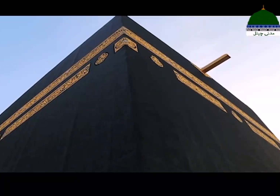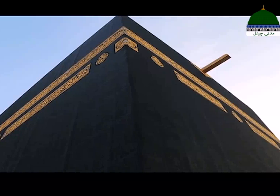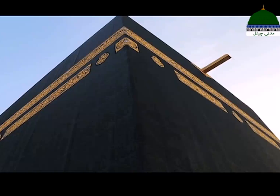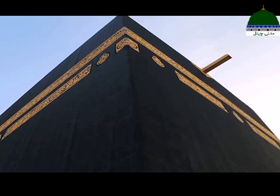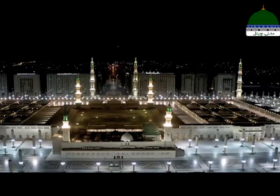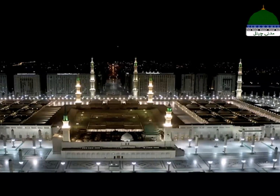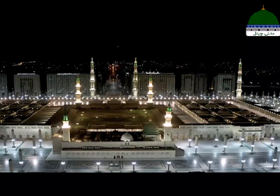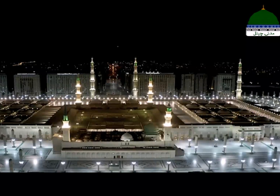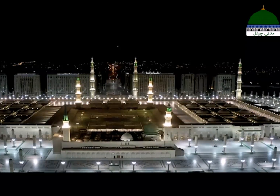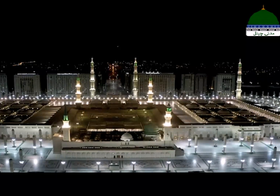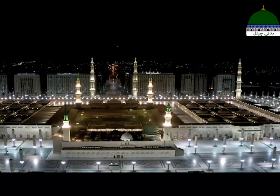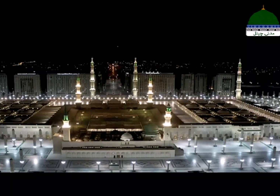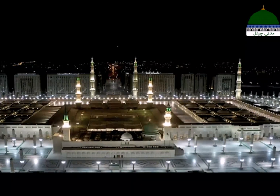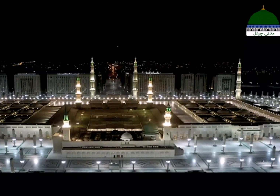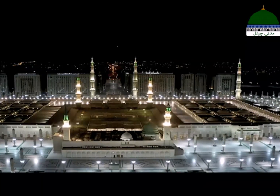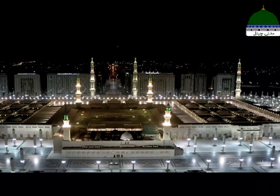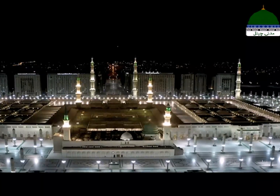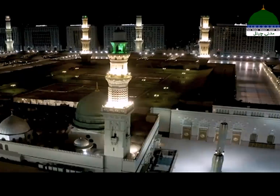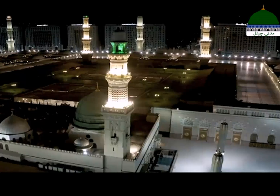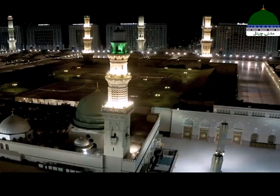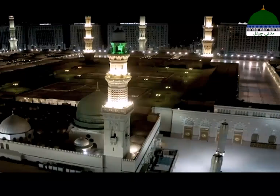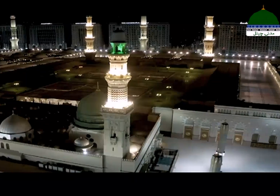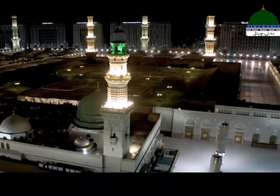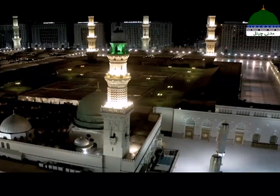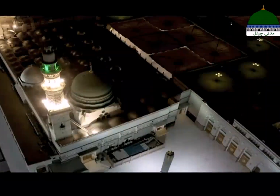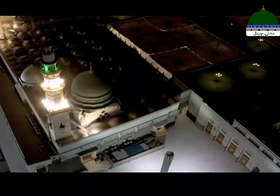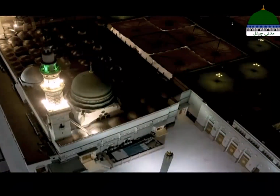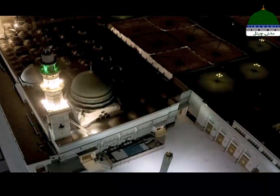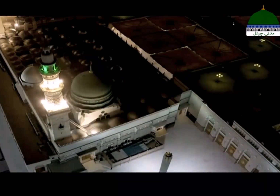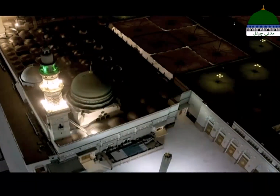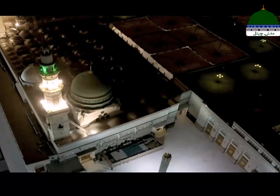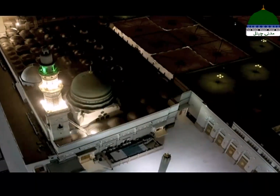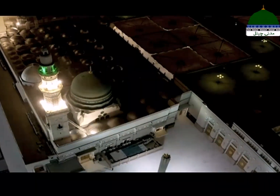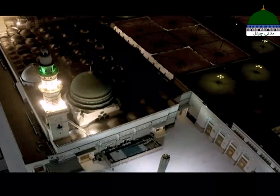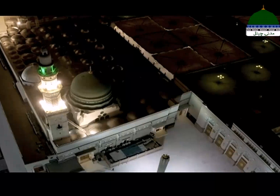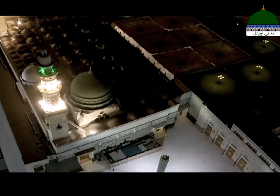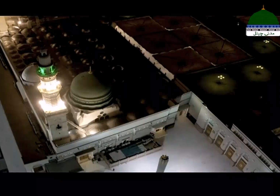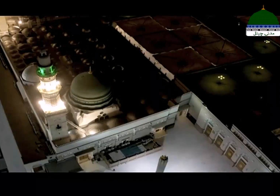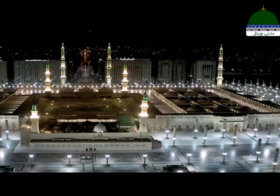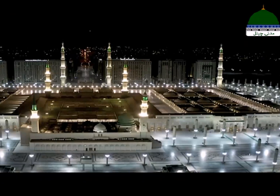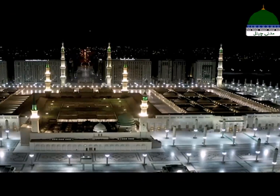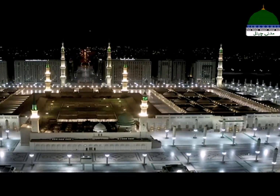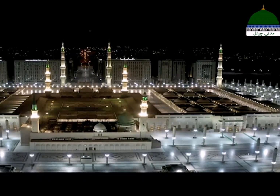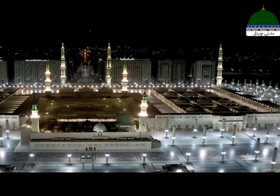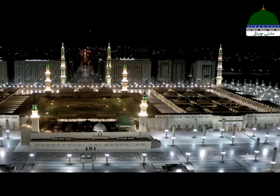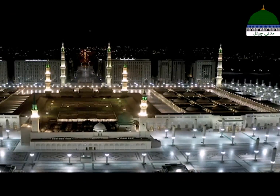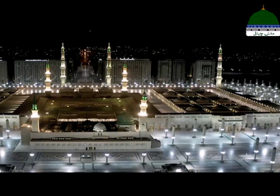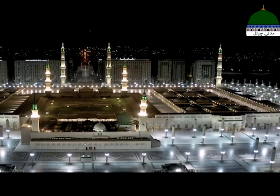الرحيم الصلاة والسلام عليك يا رسول الله وعلى آلك